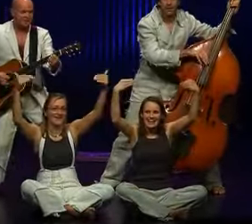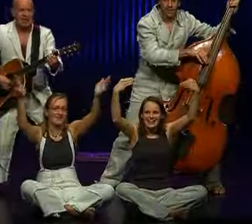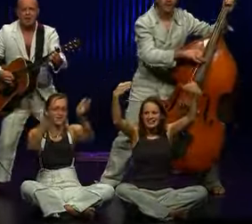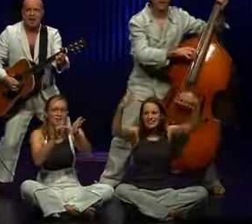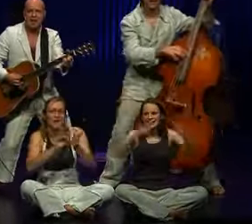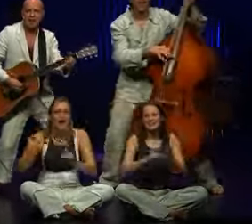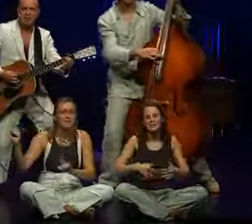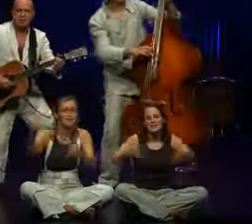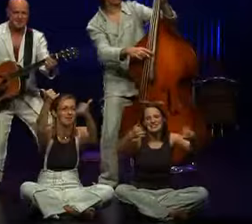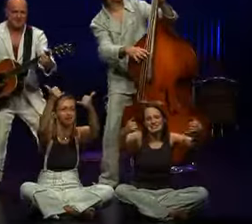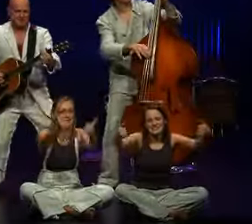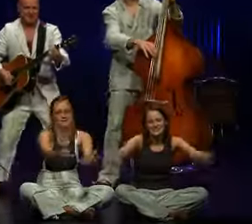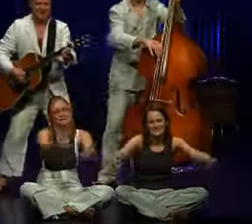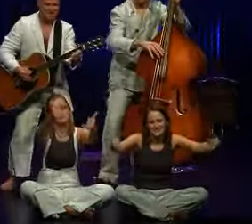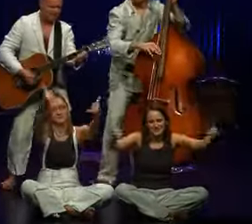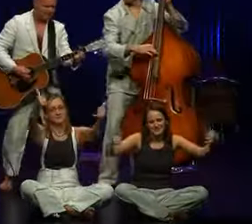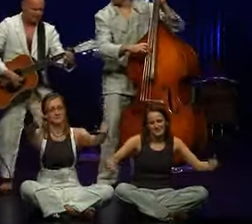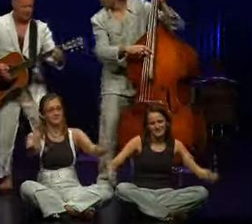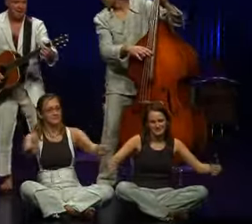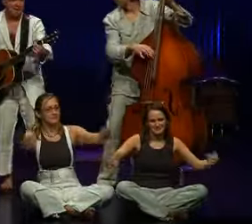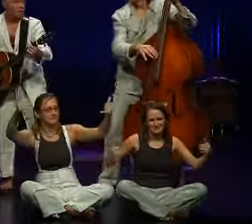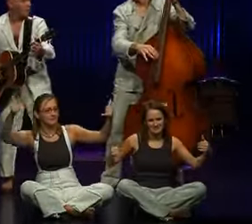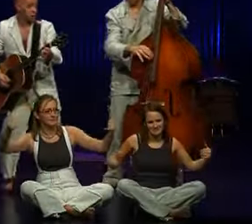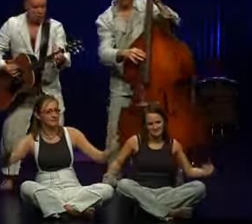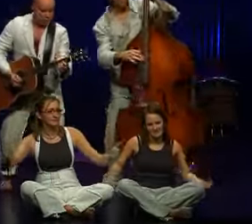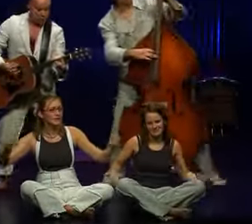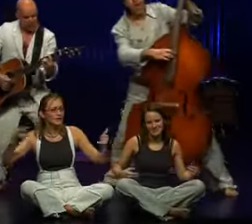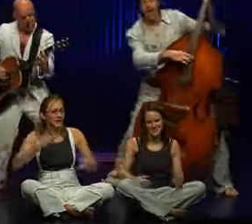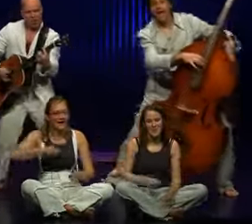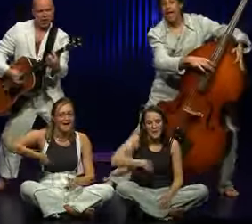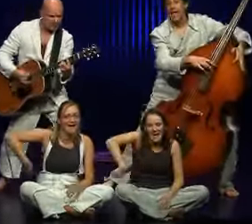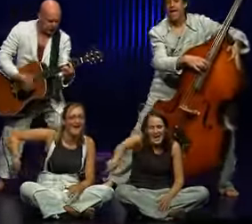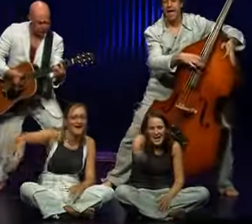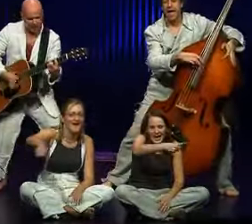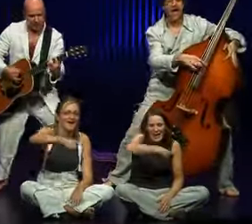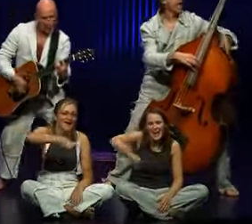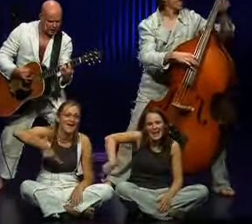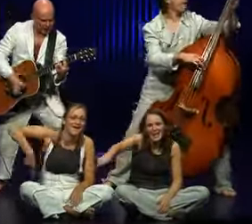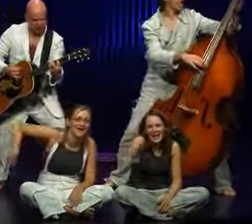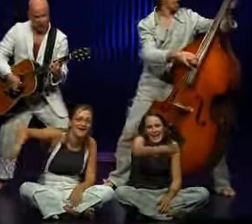Allemaal bent.